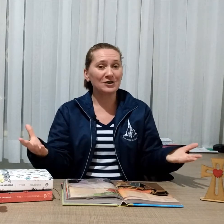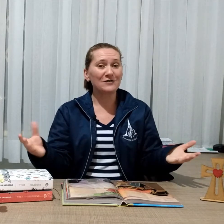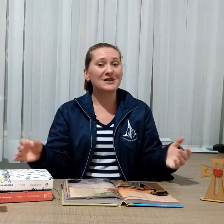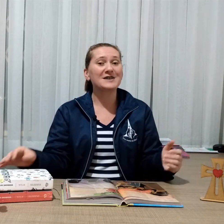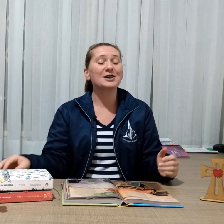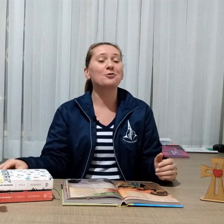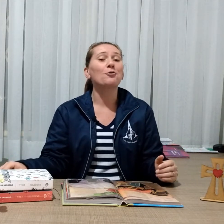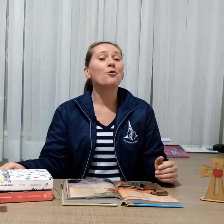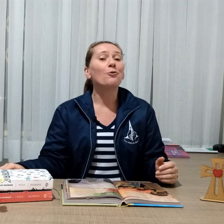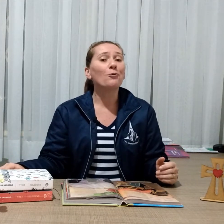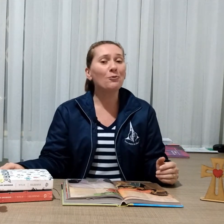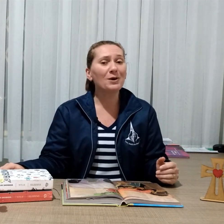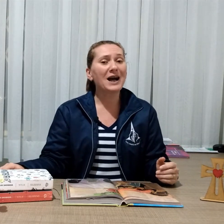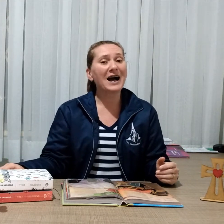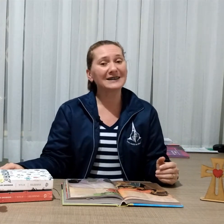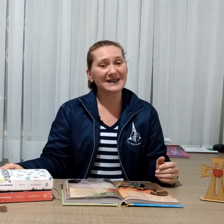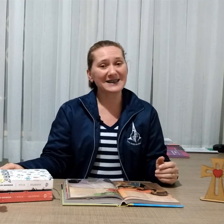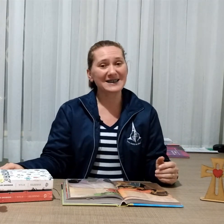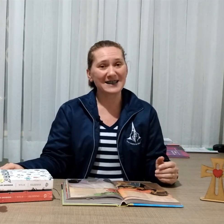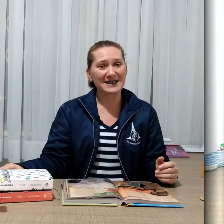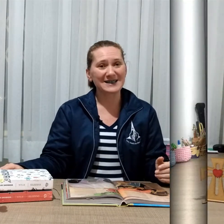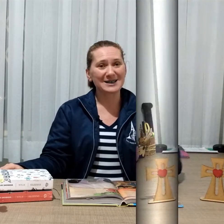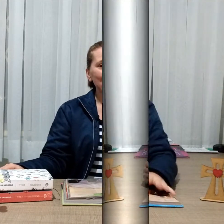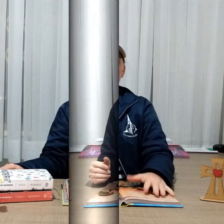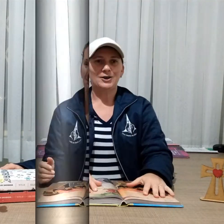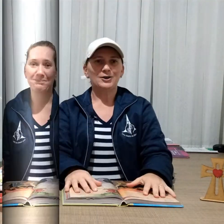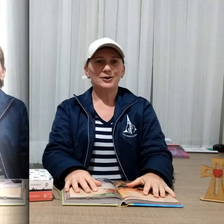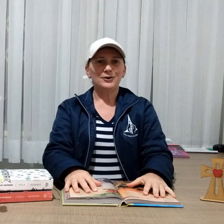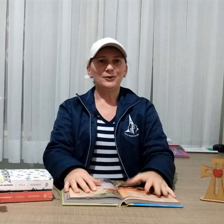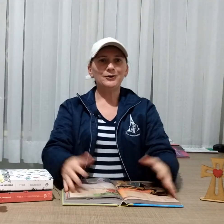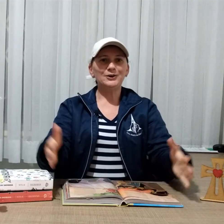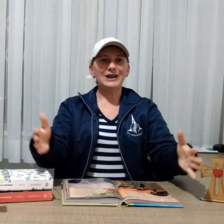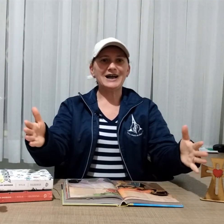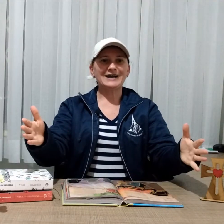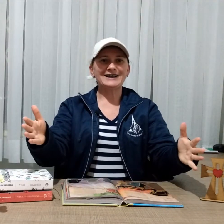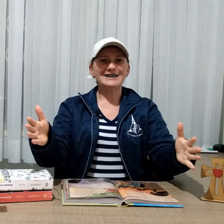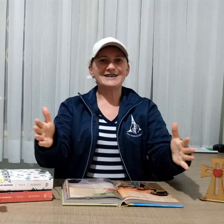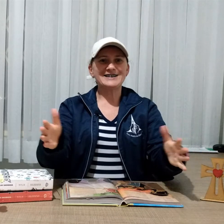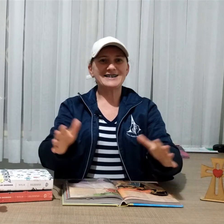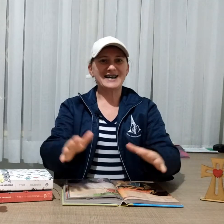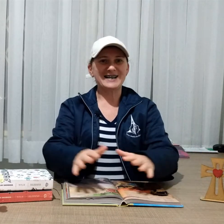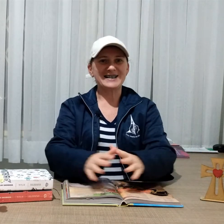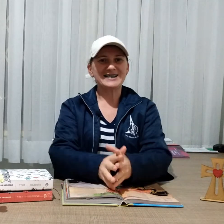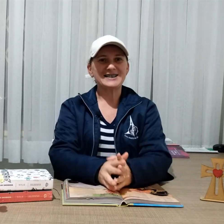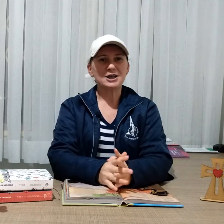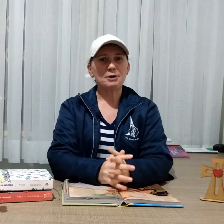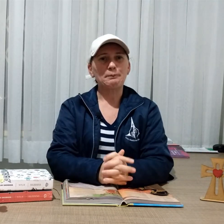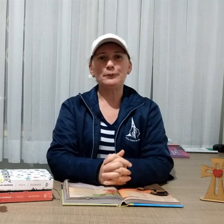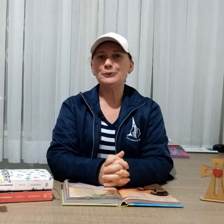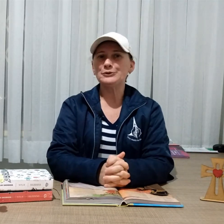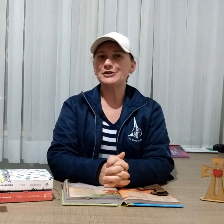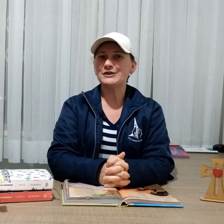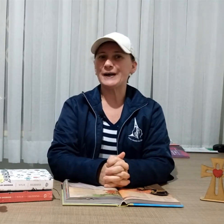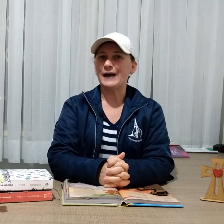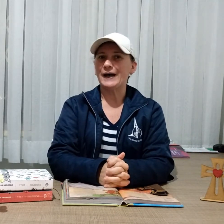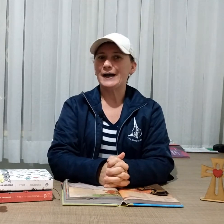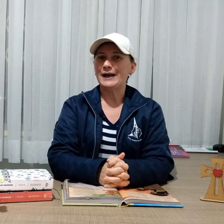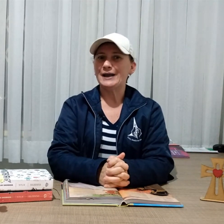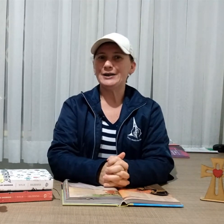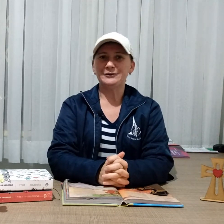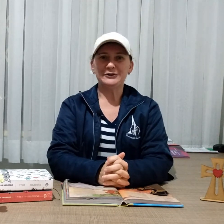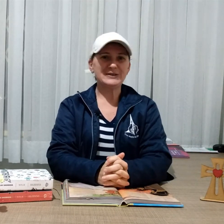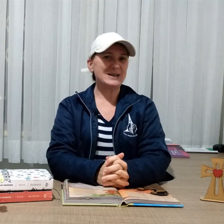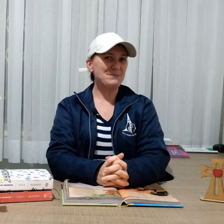capítulo 20, versículo 1 a 16. Olá, crianças!